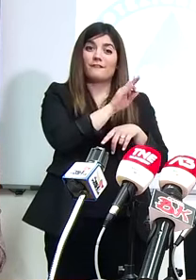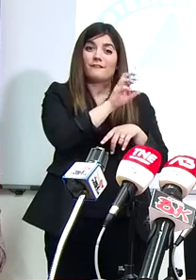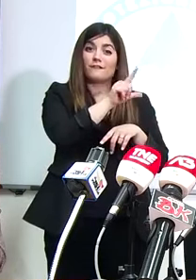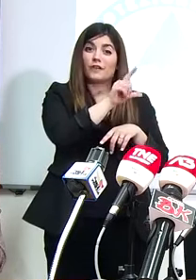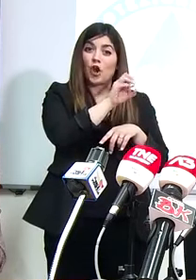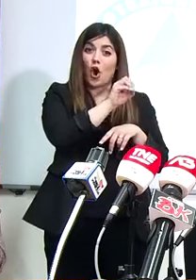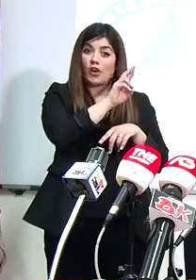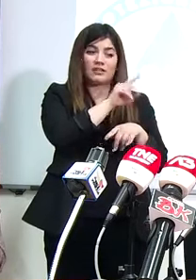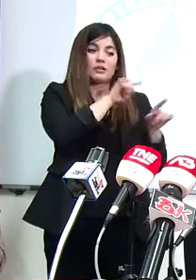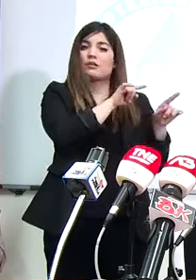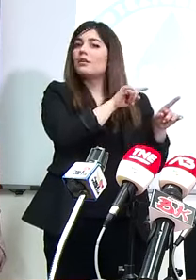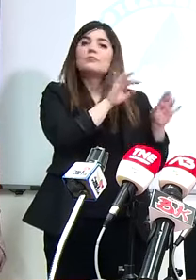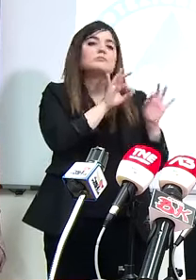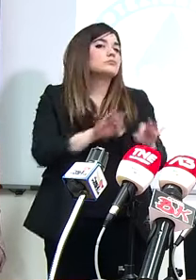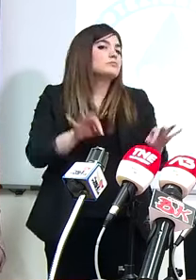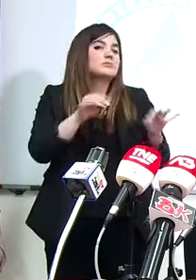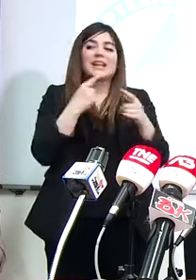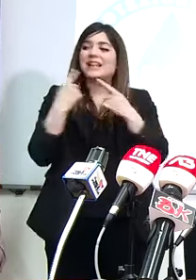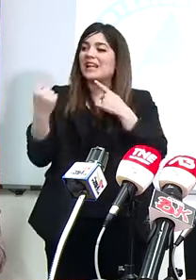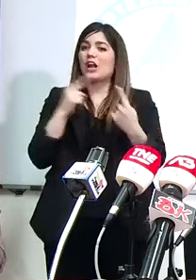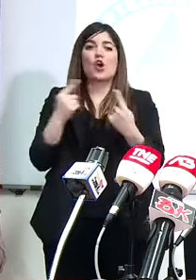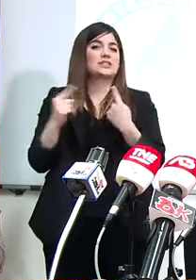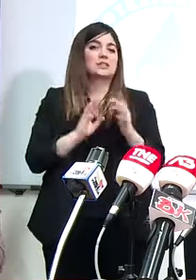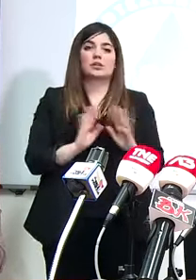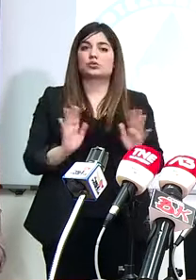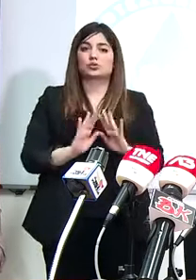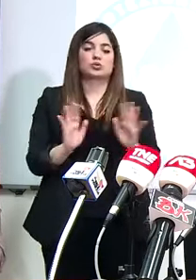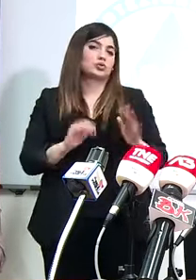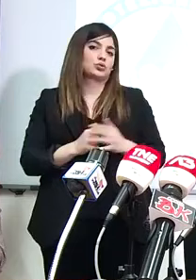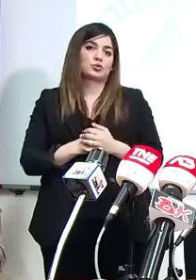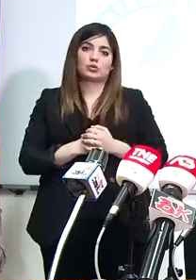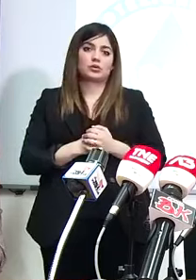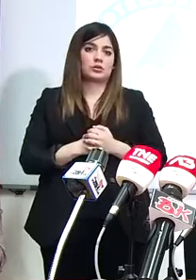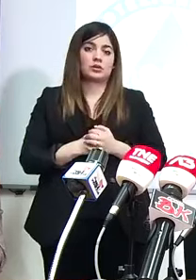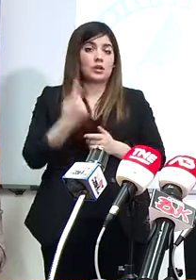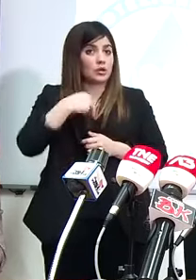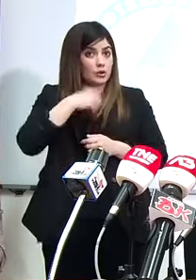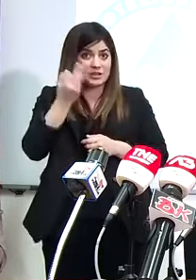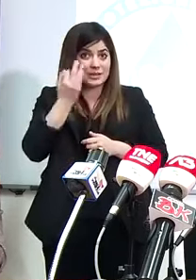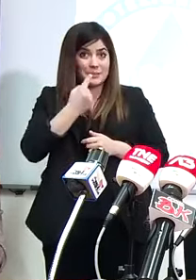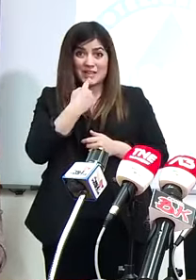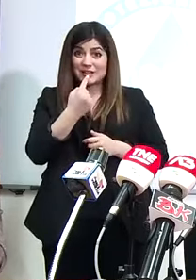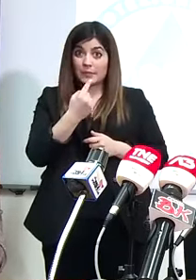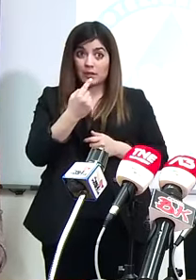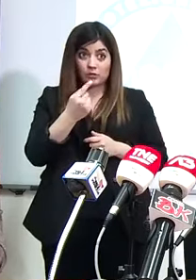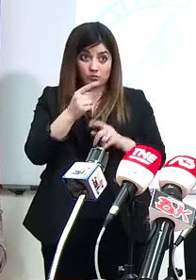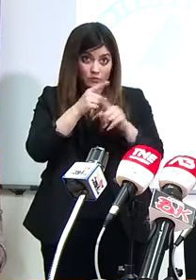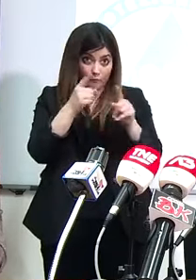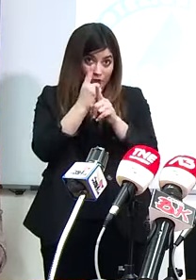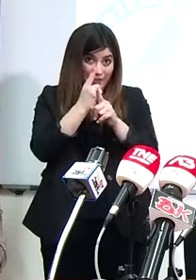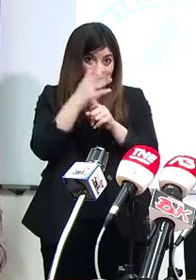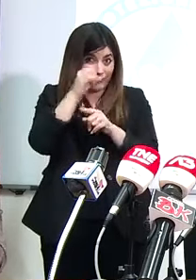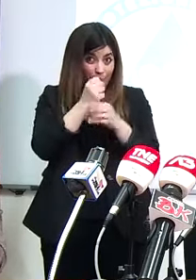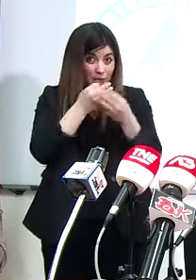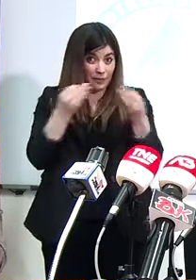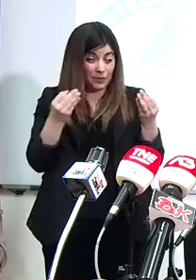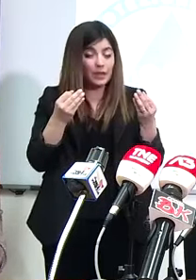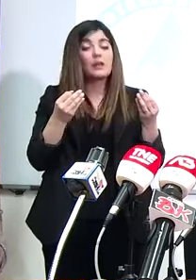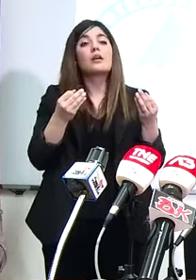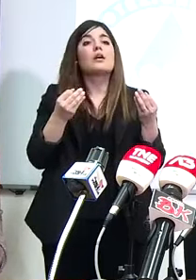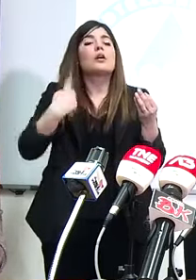autorizzazioni abbiamo sempre detto che tutti capiscano bene non siamo nelle condizioni di